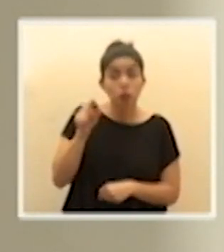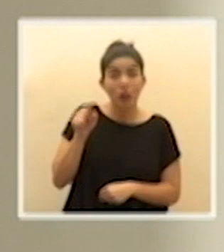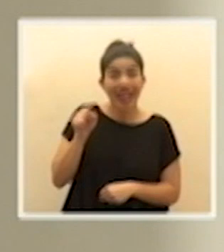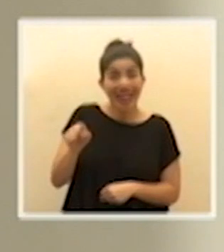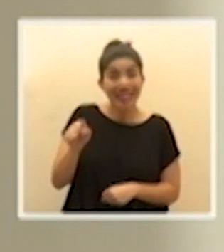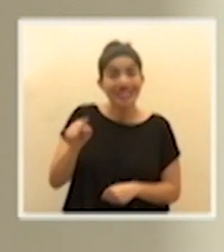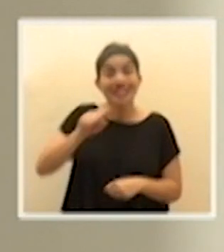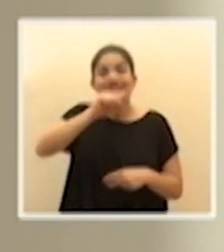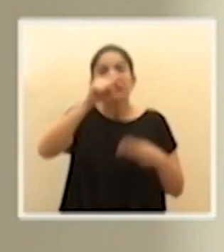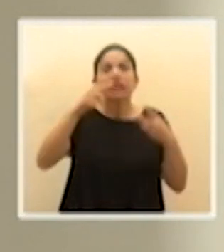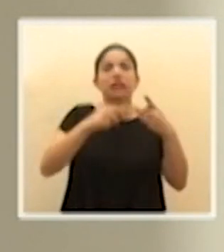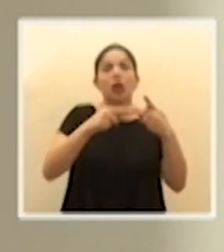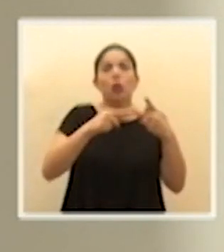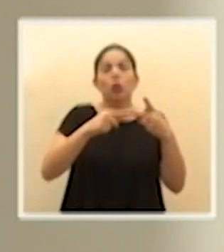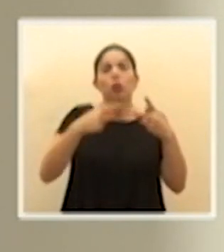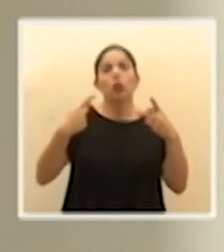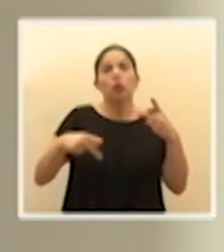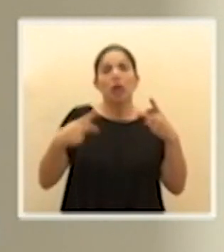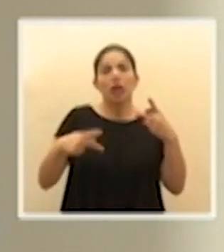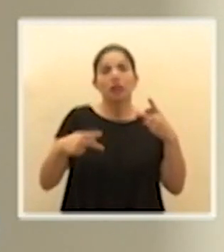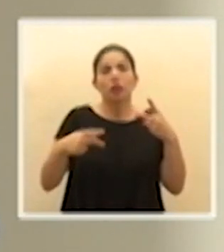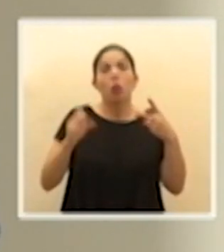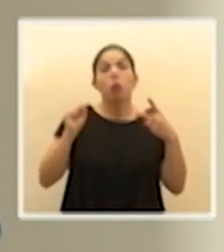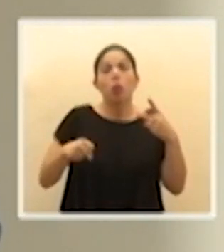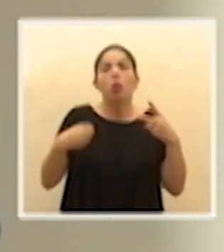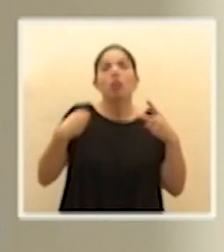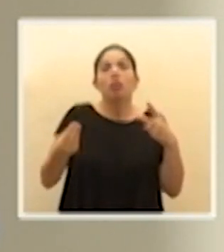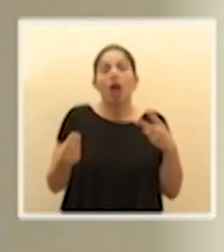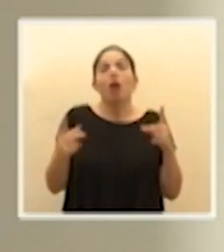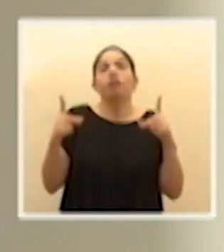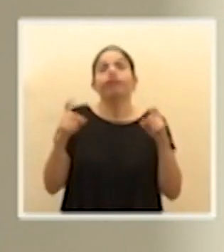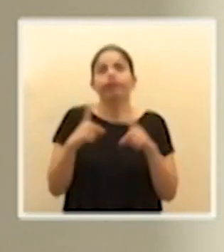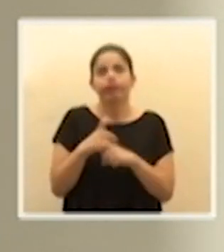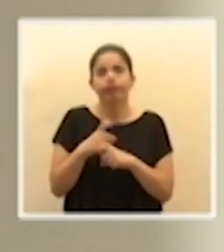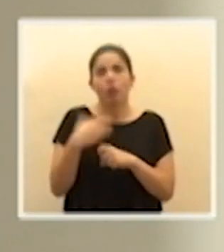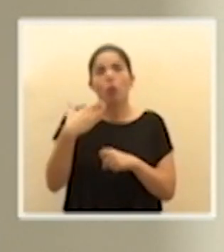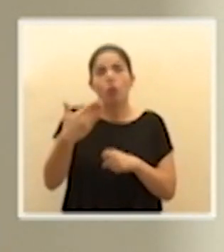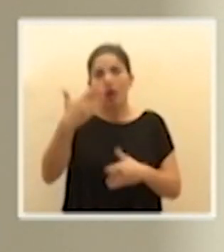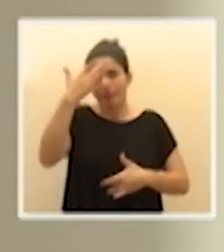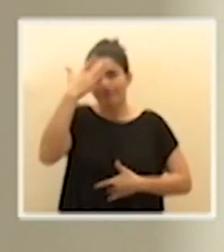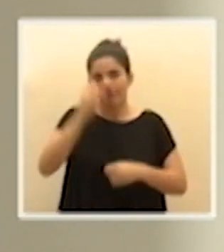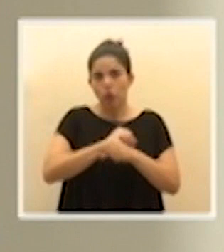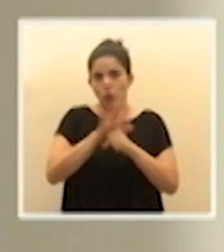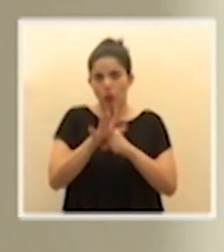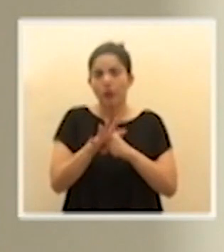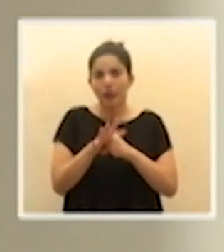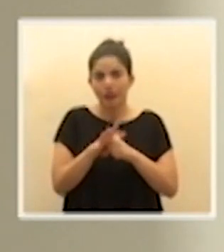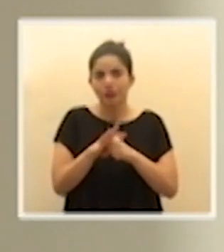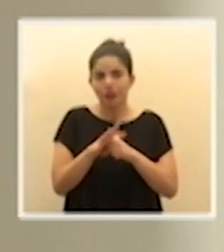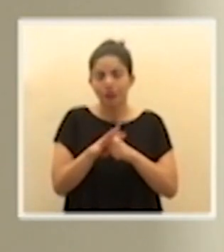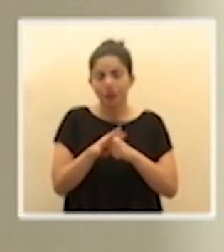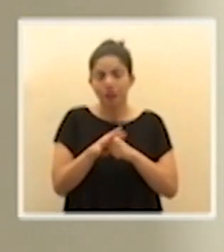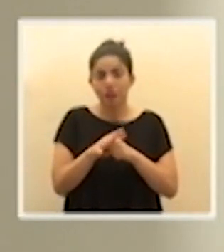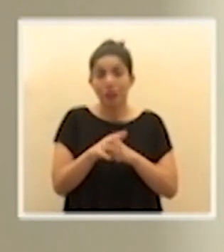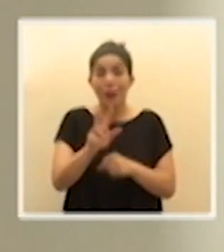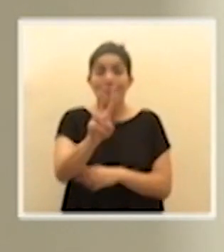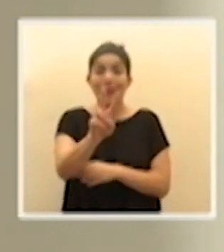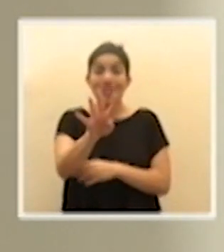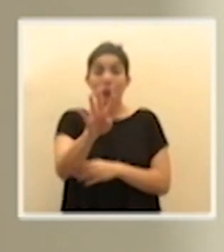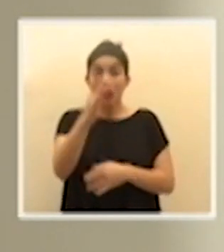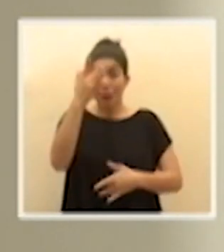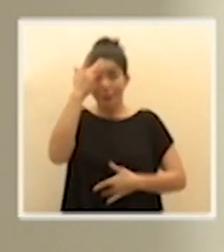es el segundo factor de riesgo de complicaciones por COVID-19. De